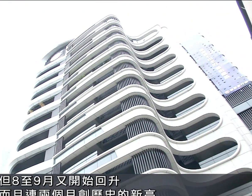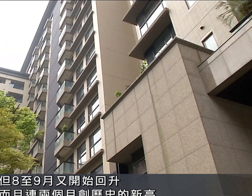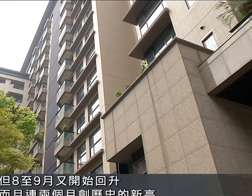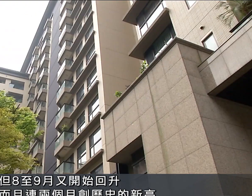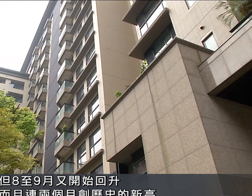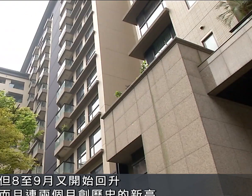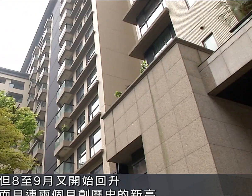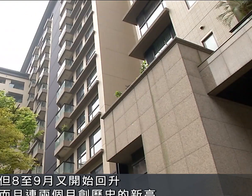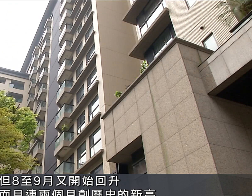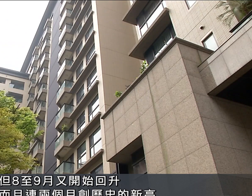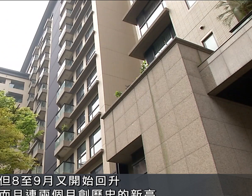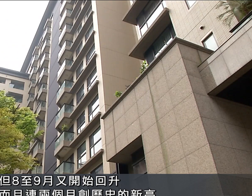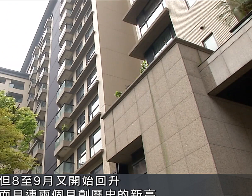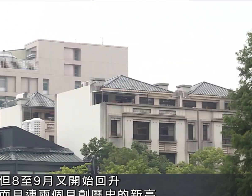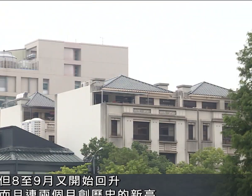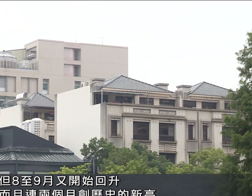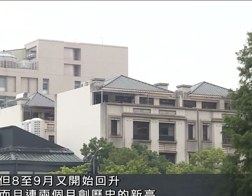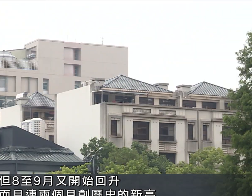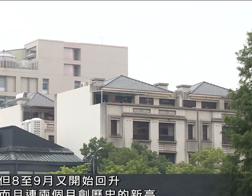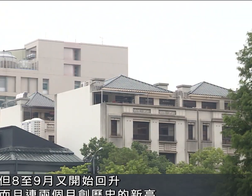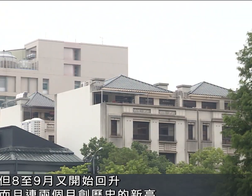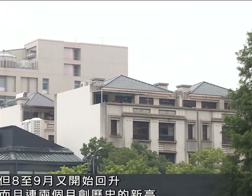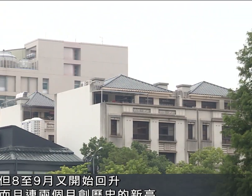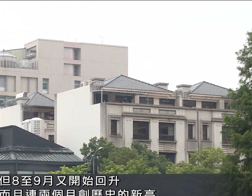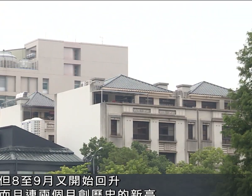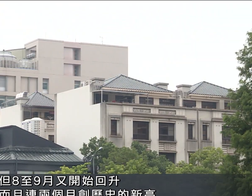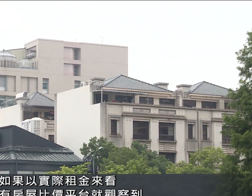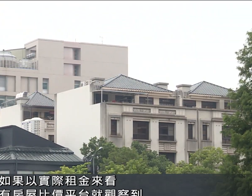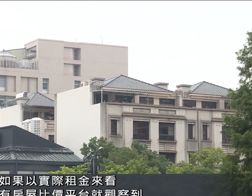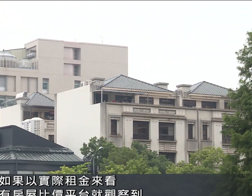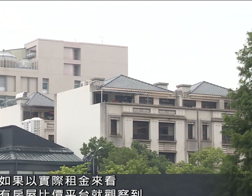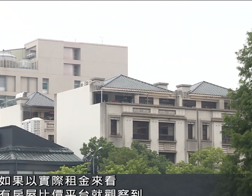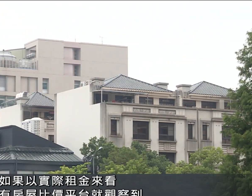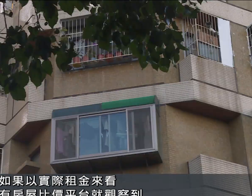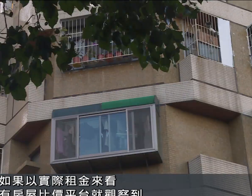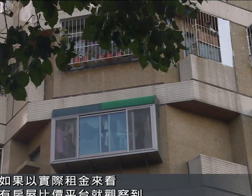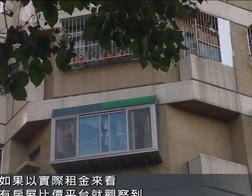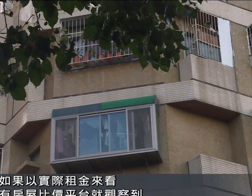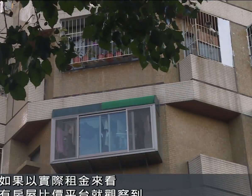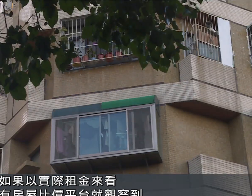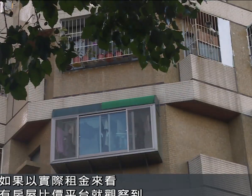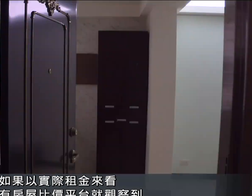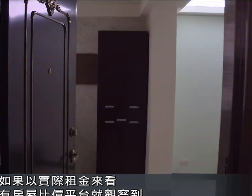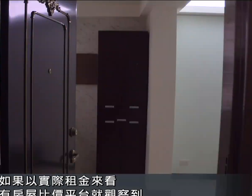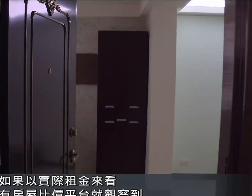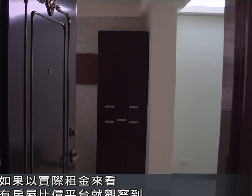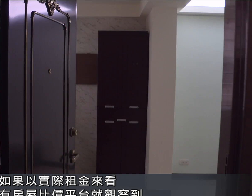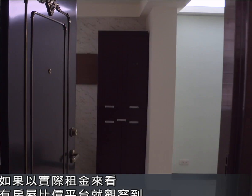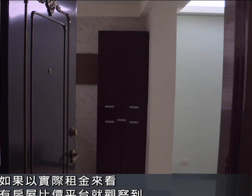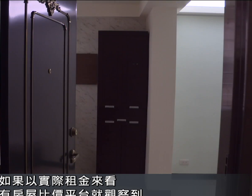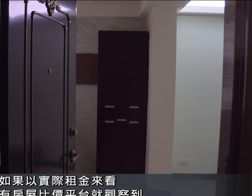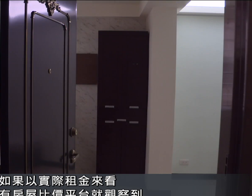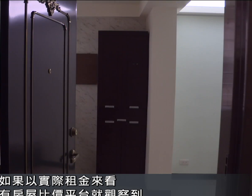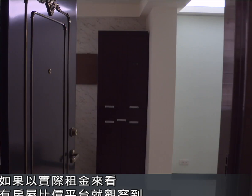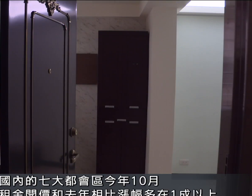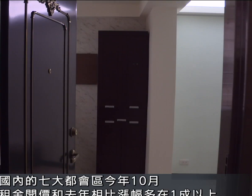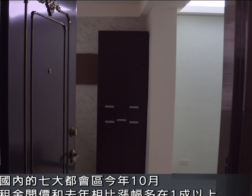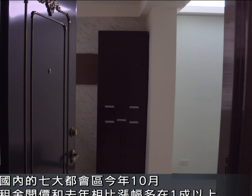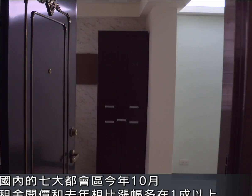又开始回升，而且连两个月创历史的新高。如果以实际租金来看，有房屋比价平台就观察到，国内的七